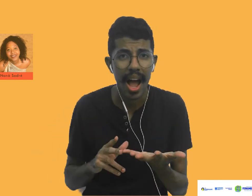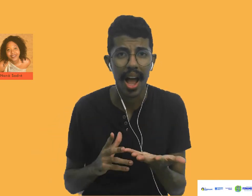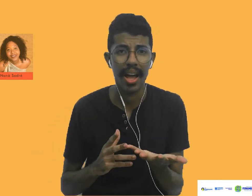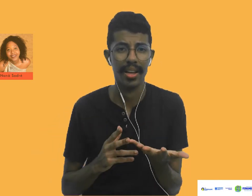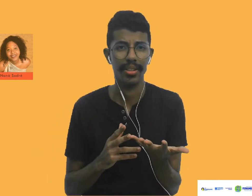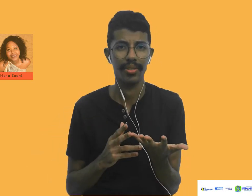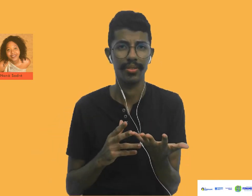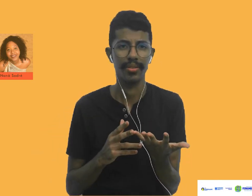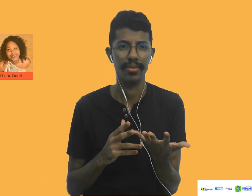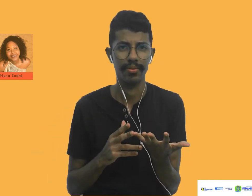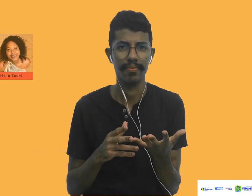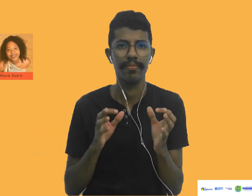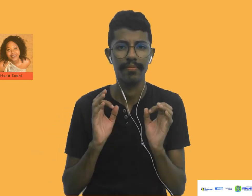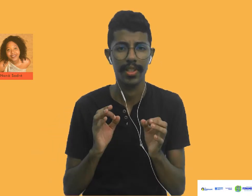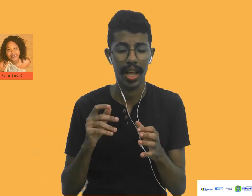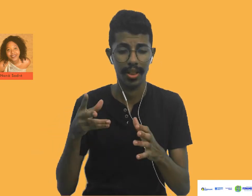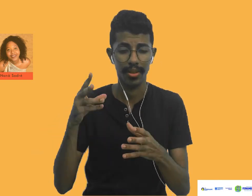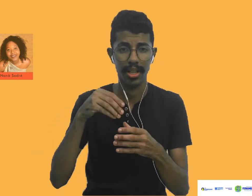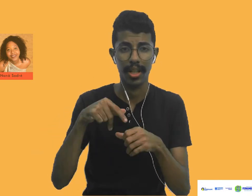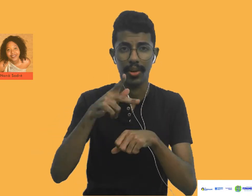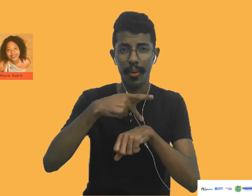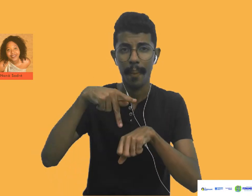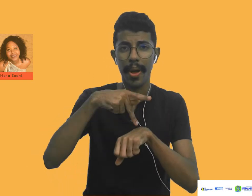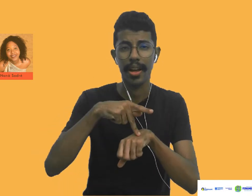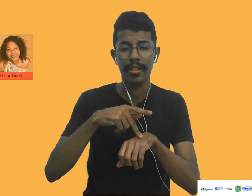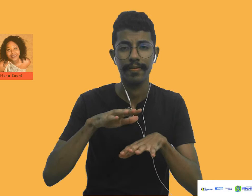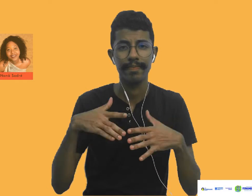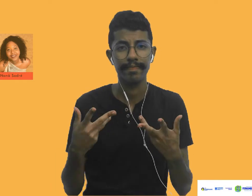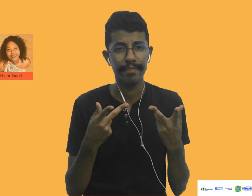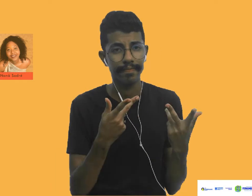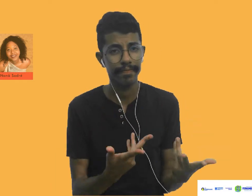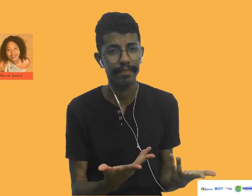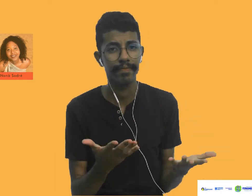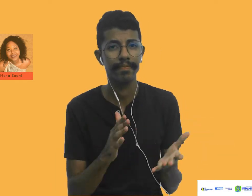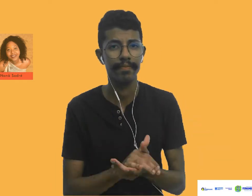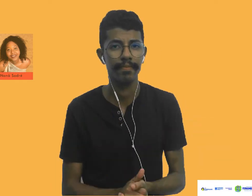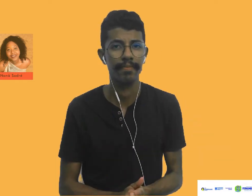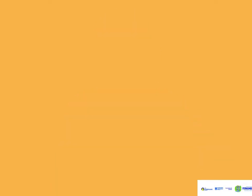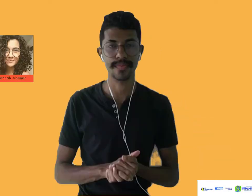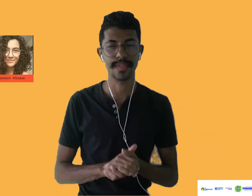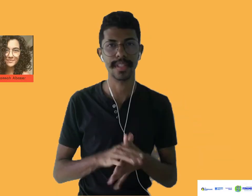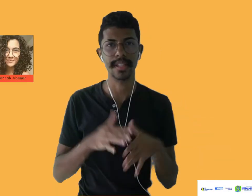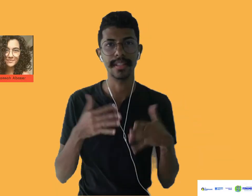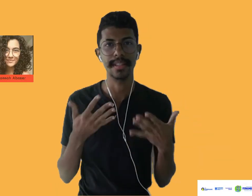não foram assassinados no país, né? Então é isso.